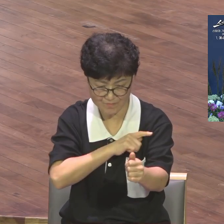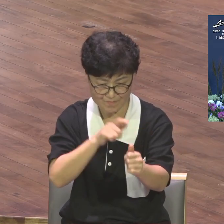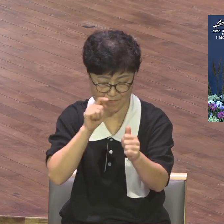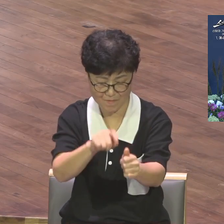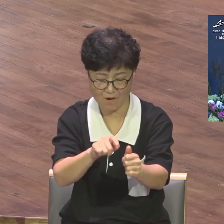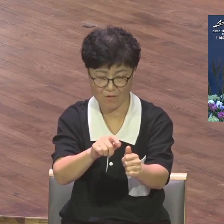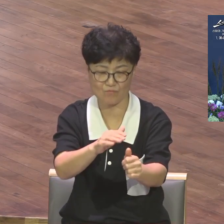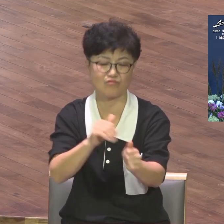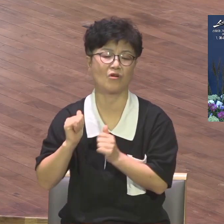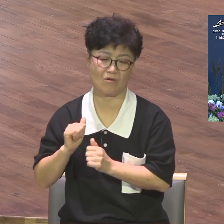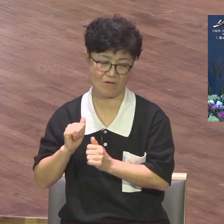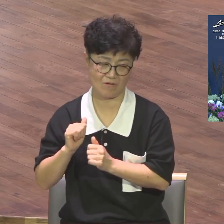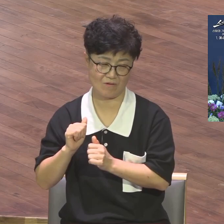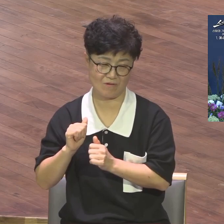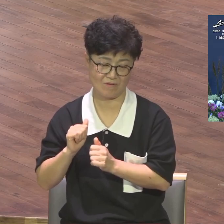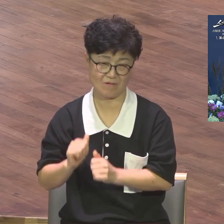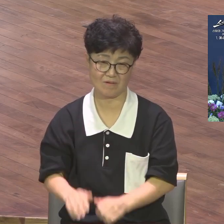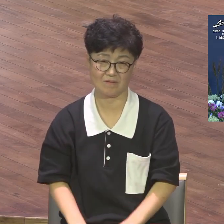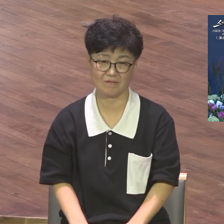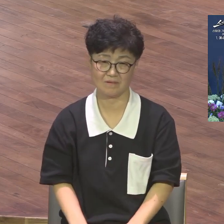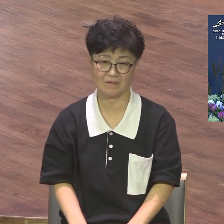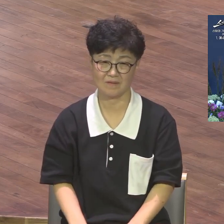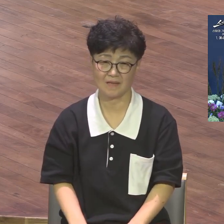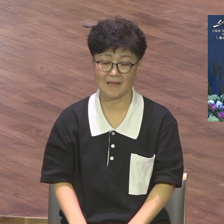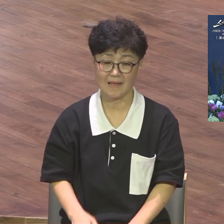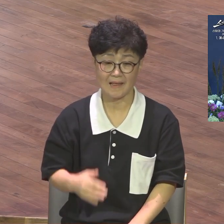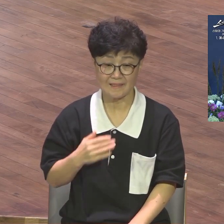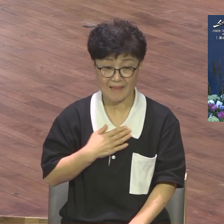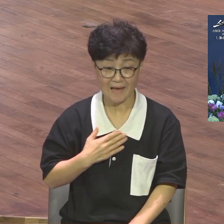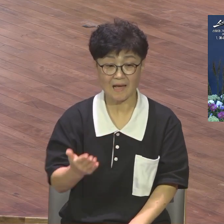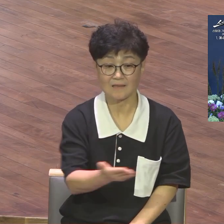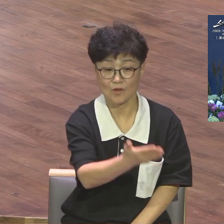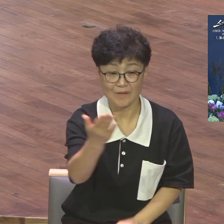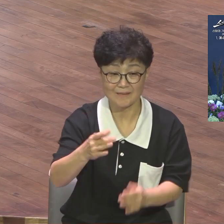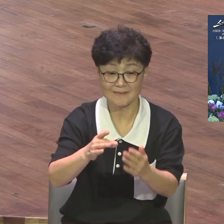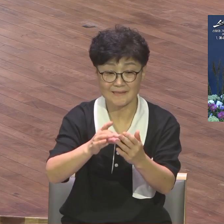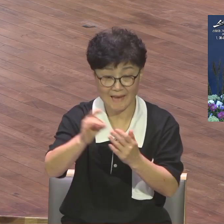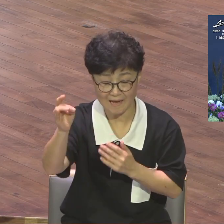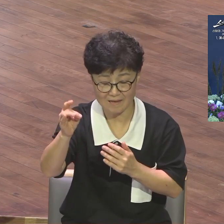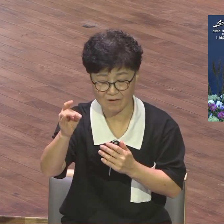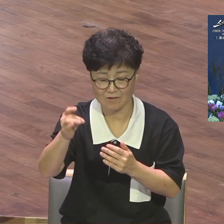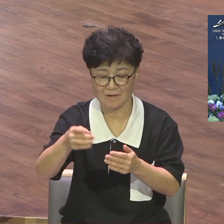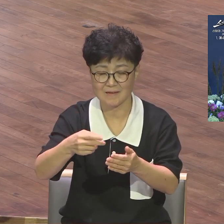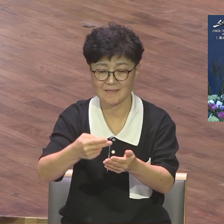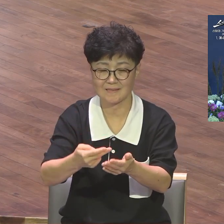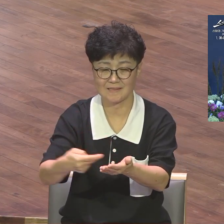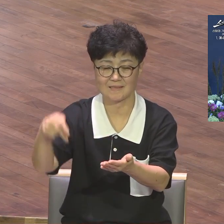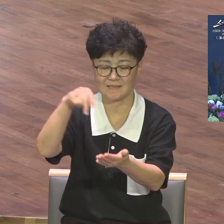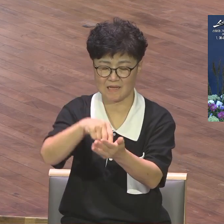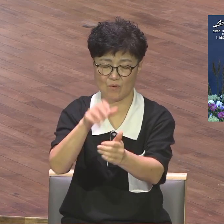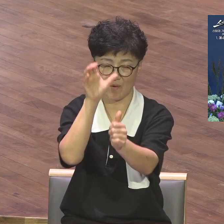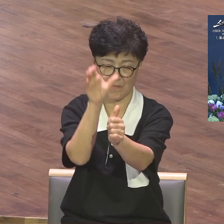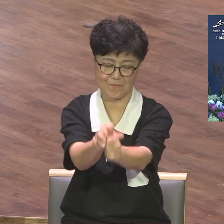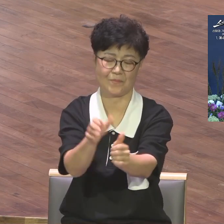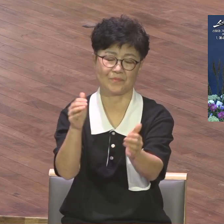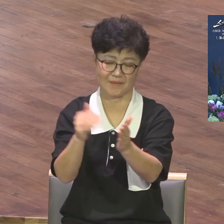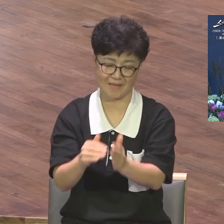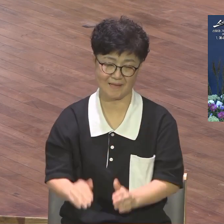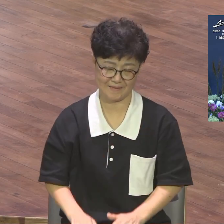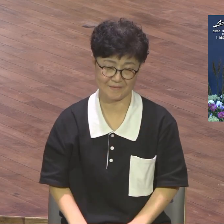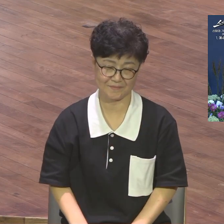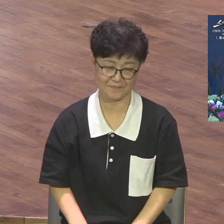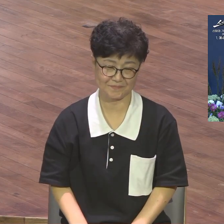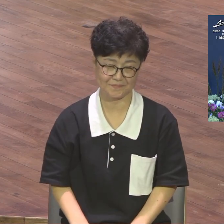15장에도 너희가 나를 택한 것이 아니오 내가 너희를 택하여 세웠다라고 분명히 말씀하고 있습니다. 여러분들이 예원께 오게 된